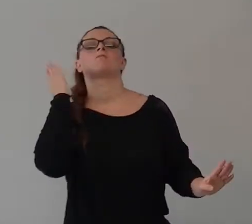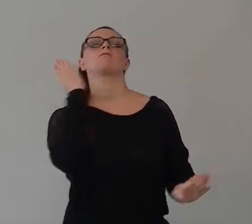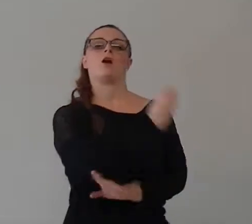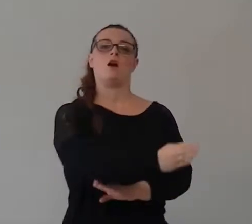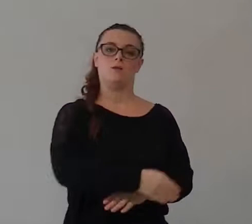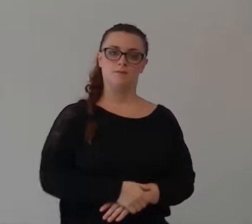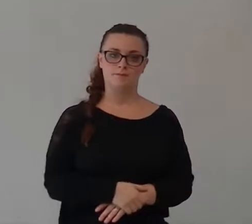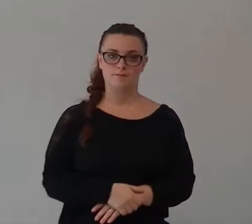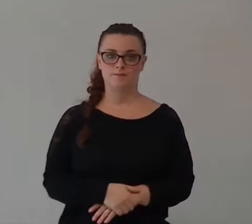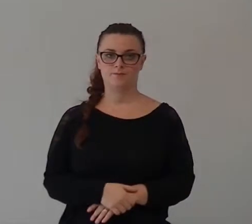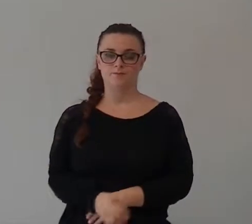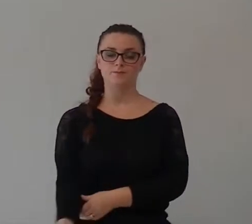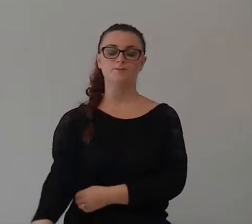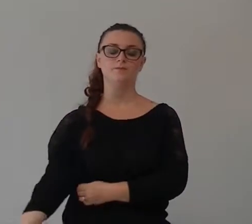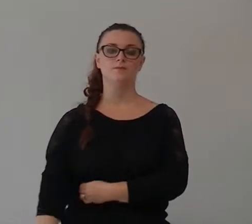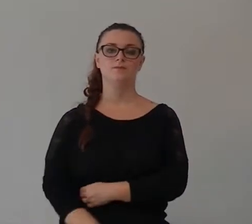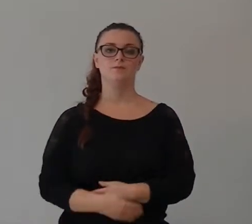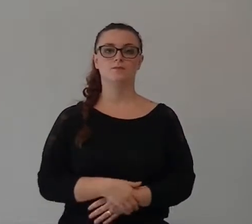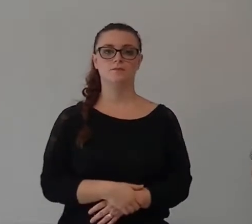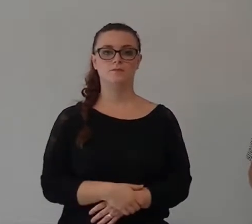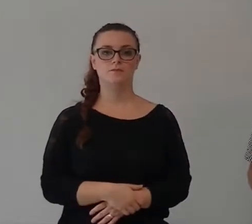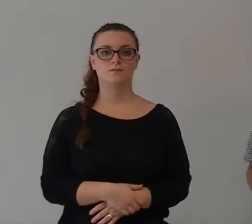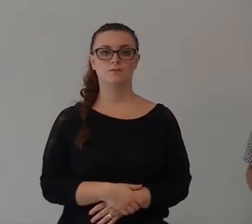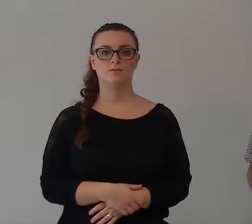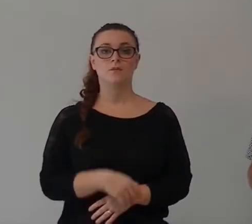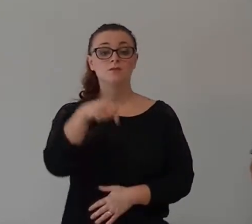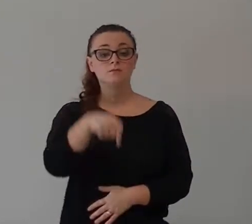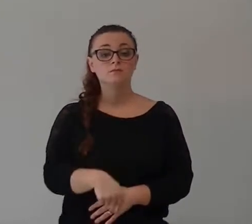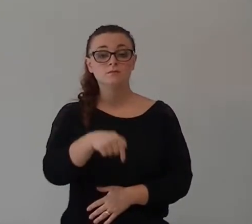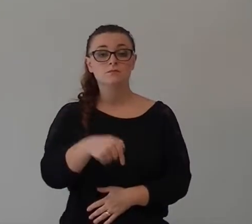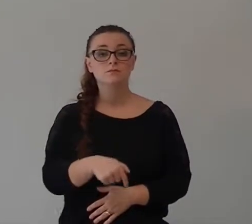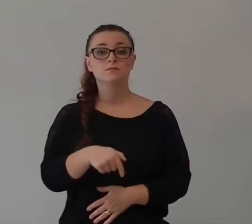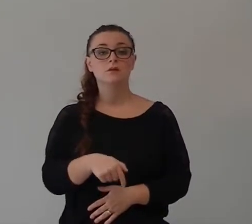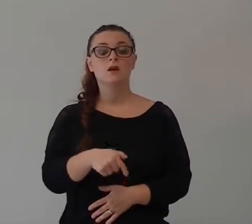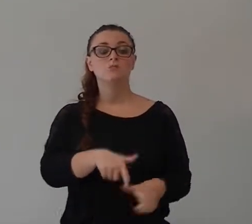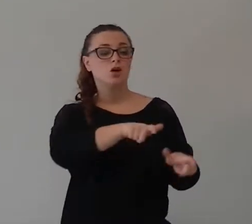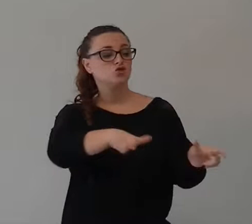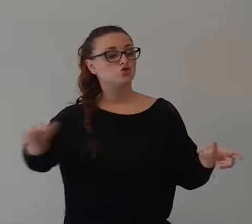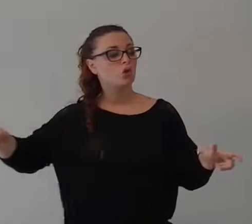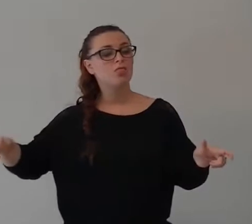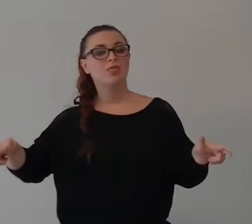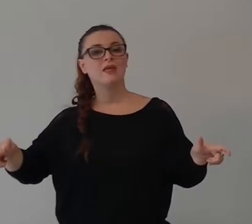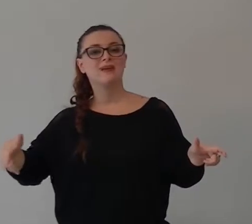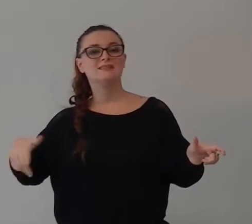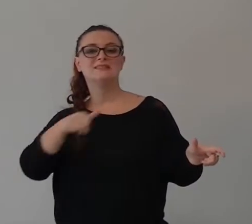Va direttamente. In questo modo le persone nel bisogno, le persone che sono bisognose,